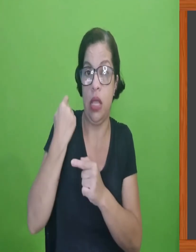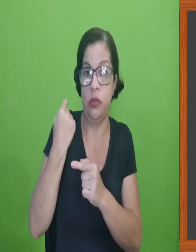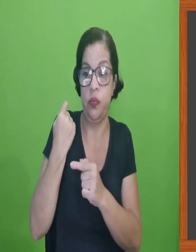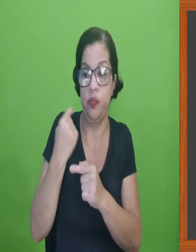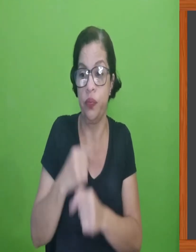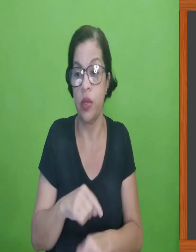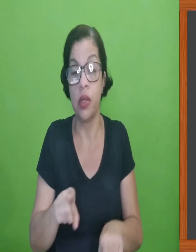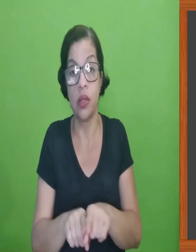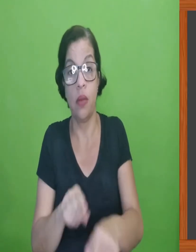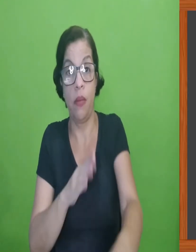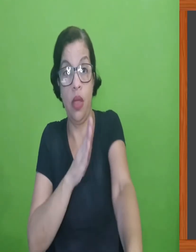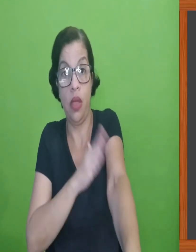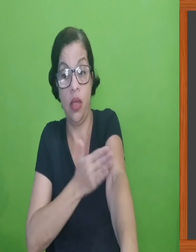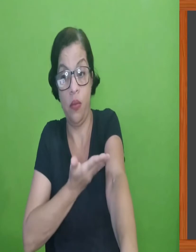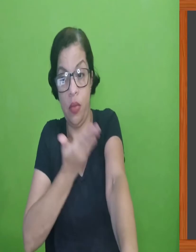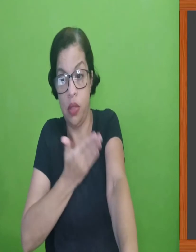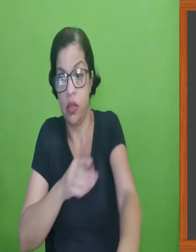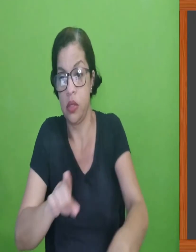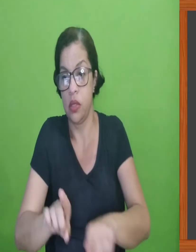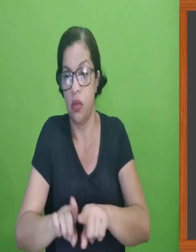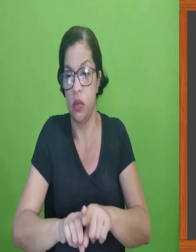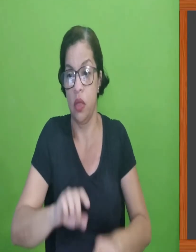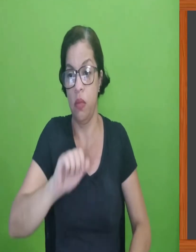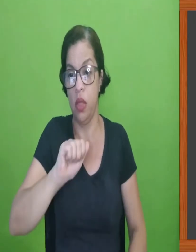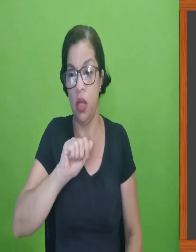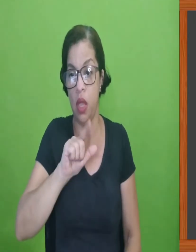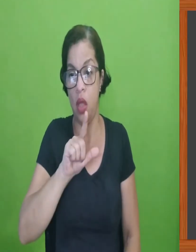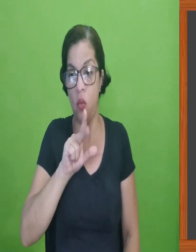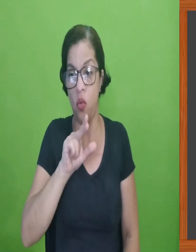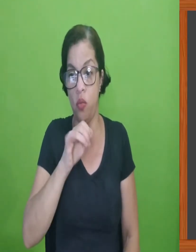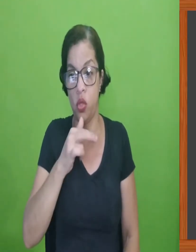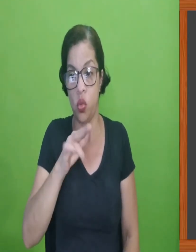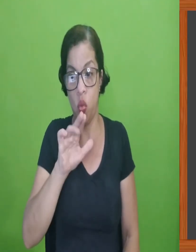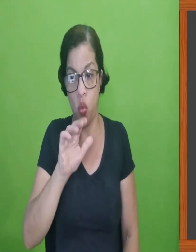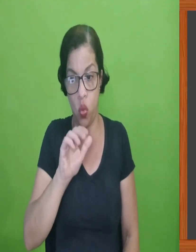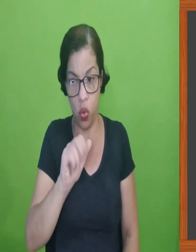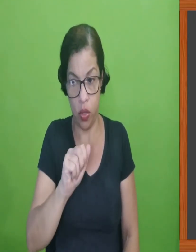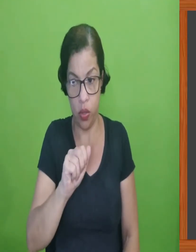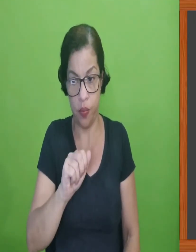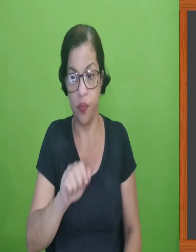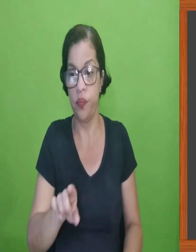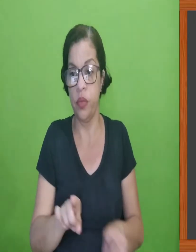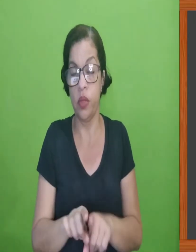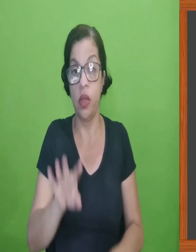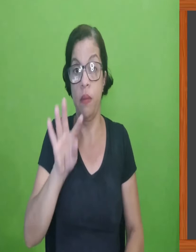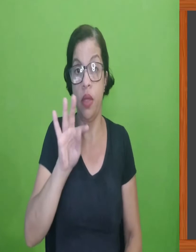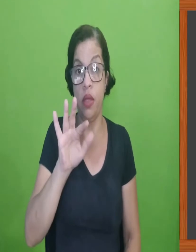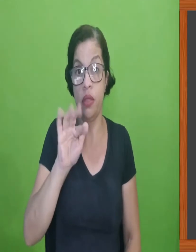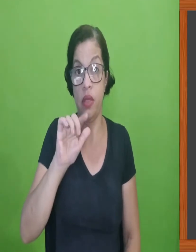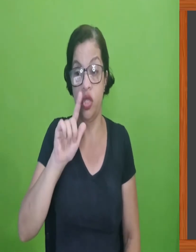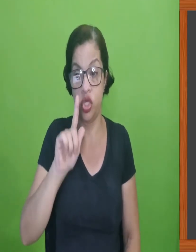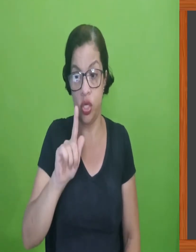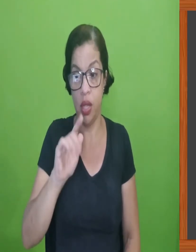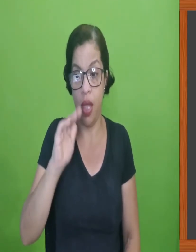arterial sistêmica, albuminúria e ou retinopatia, taxa de filtração